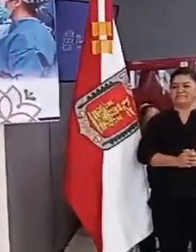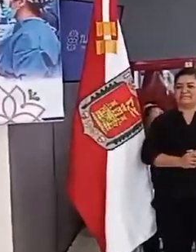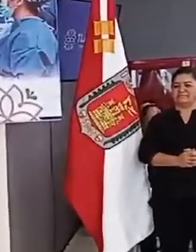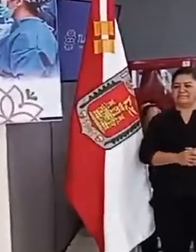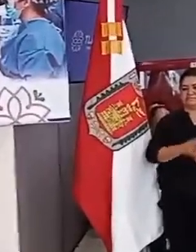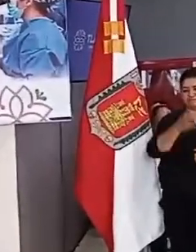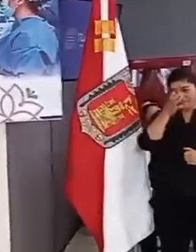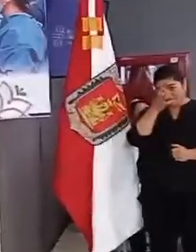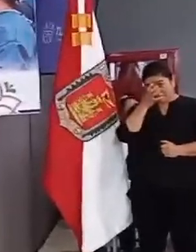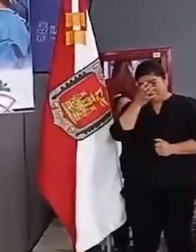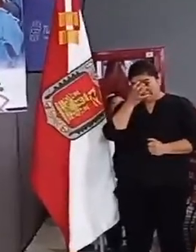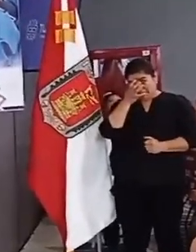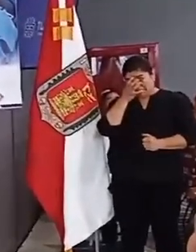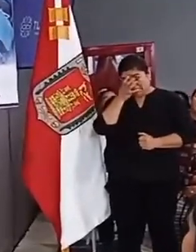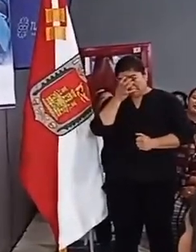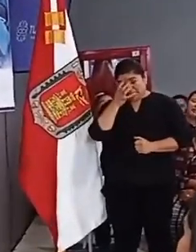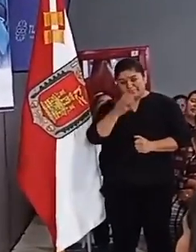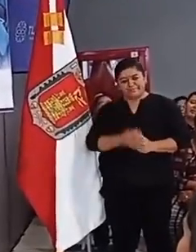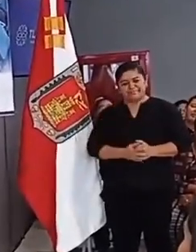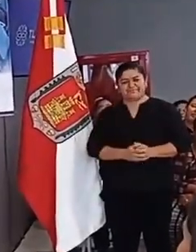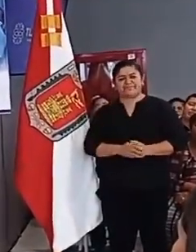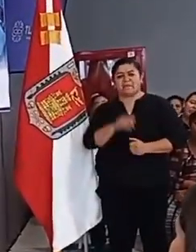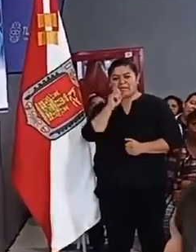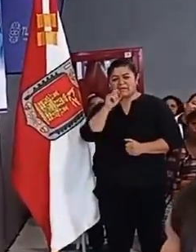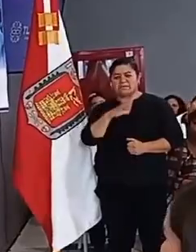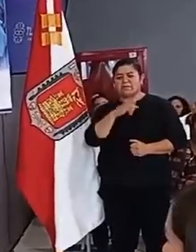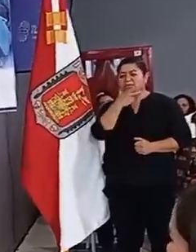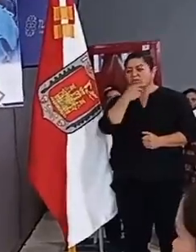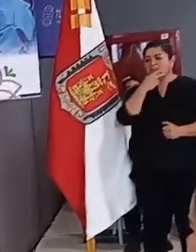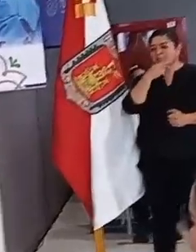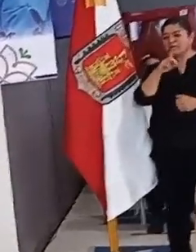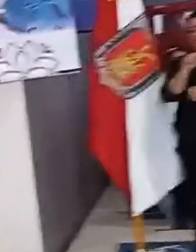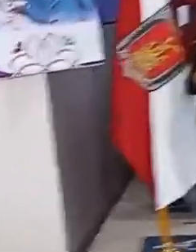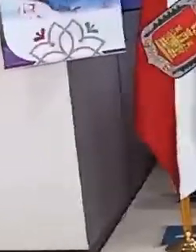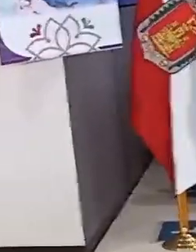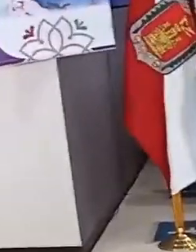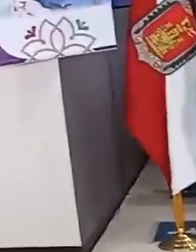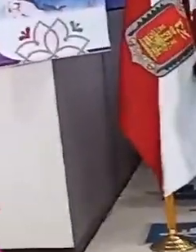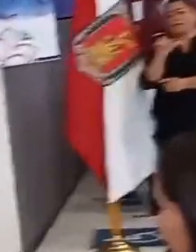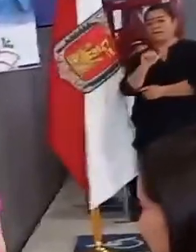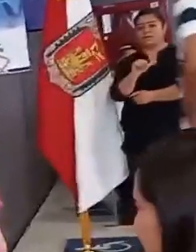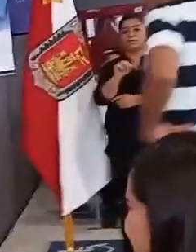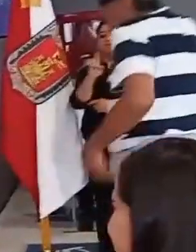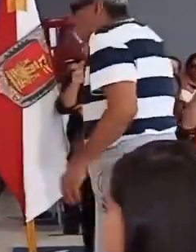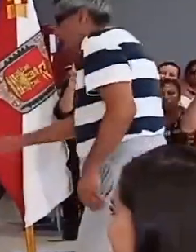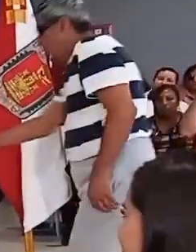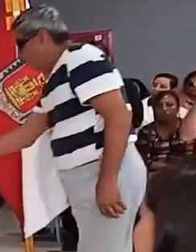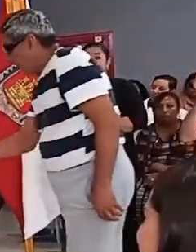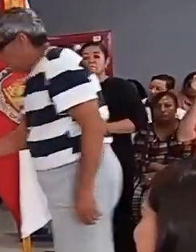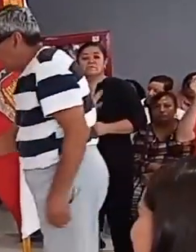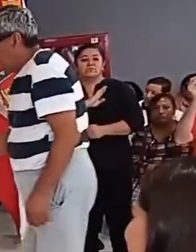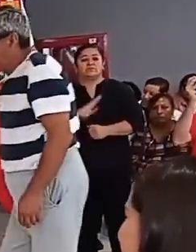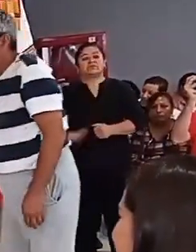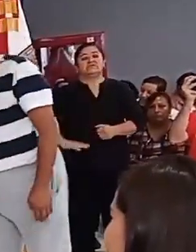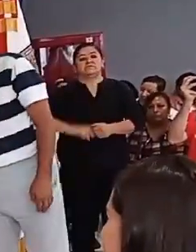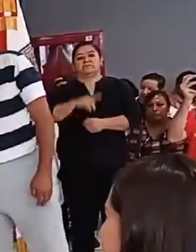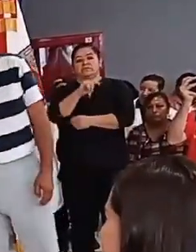bendiga de igual manera habemos escuchar el testimonio del señor Daniel Antonio Romero López del municipio de